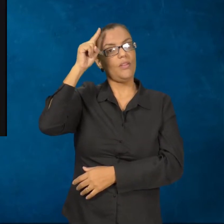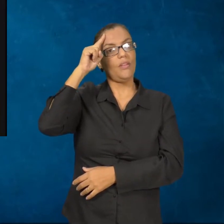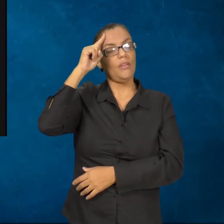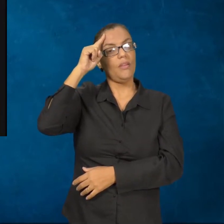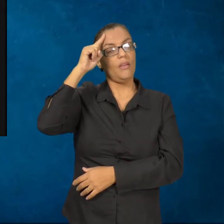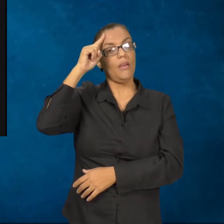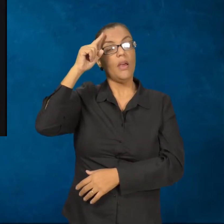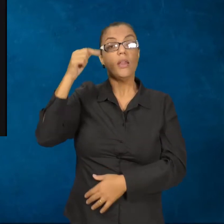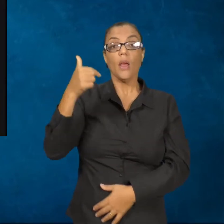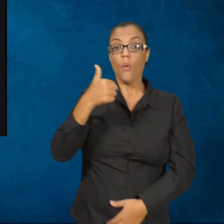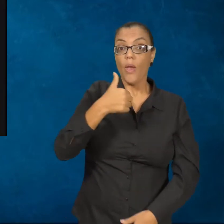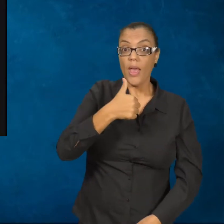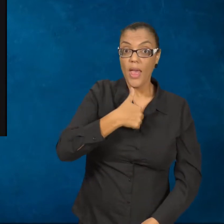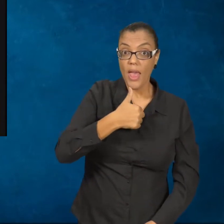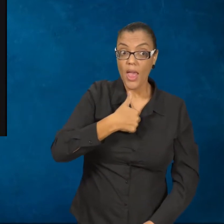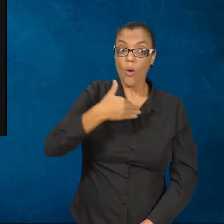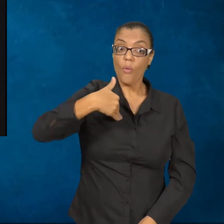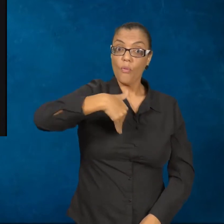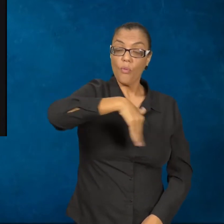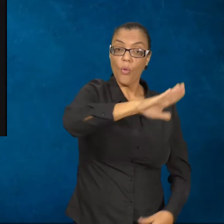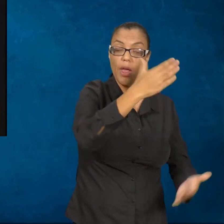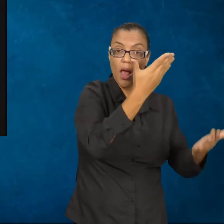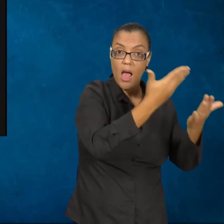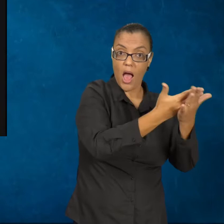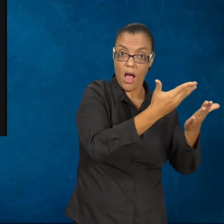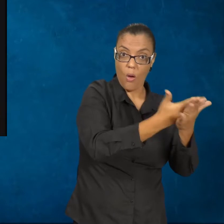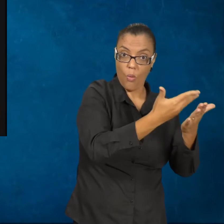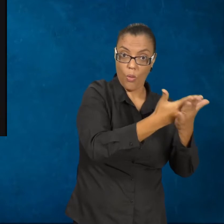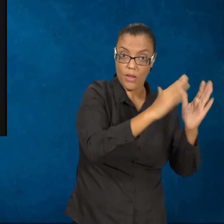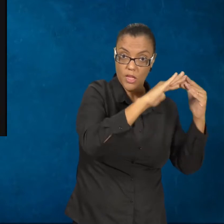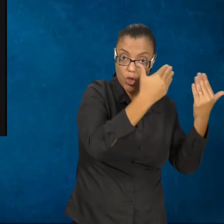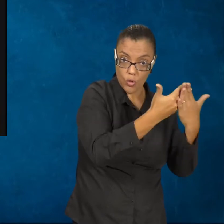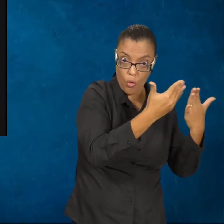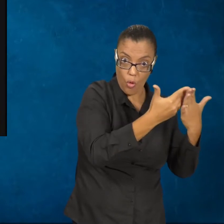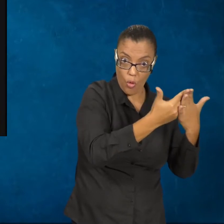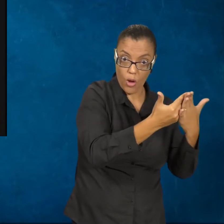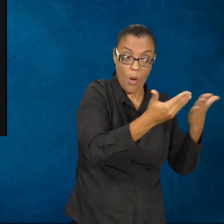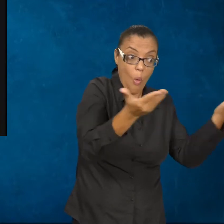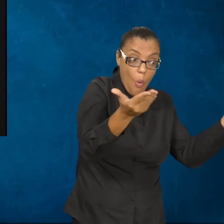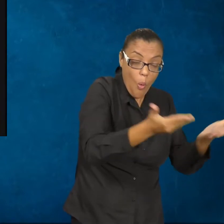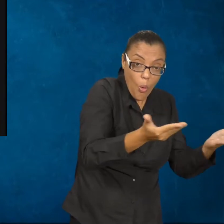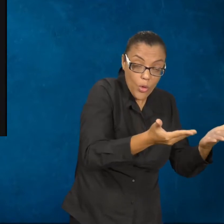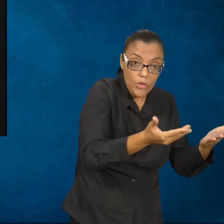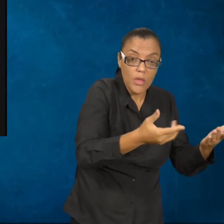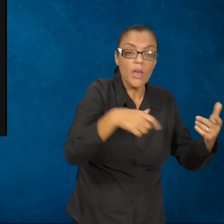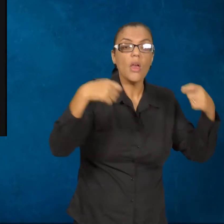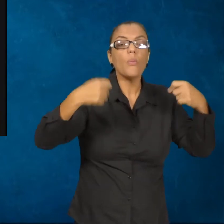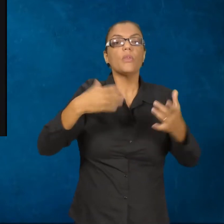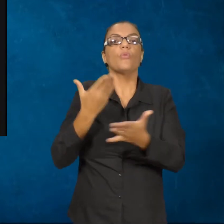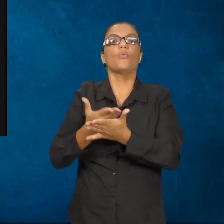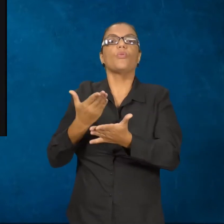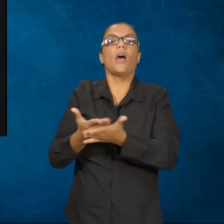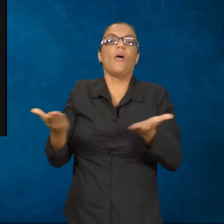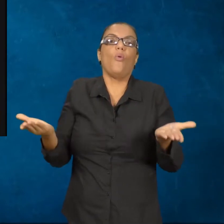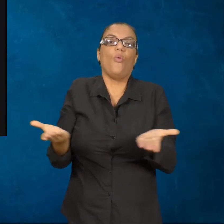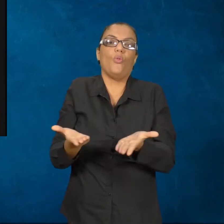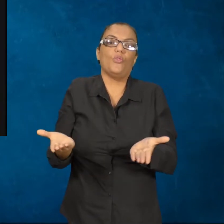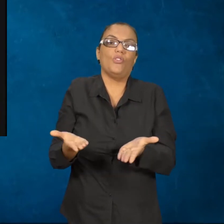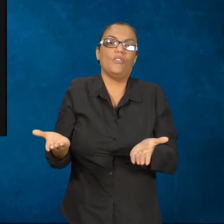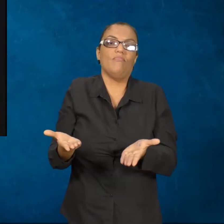estudada hoje. Aula dada, aula estudada hoje. Tão simples. Estudar